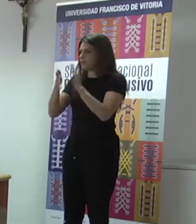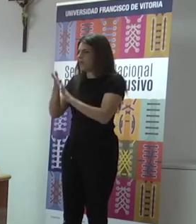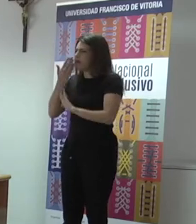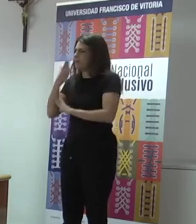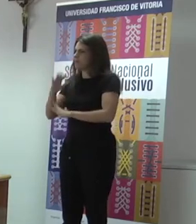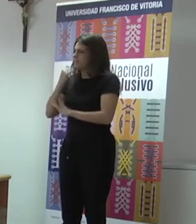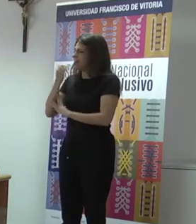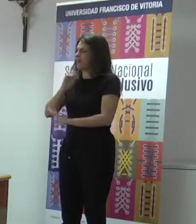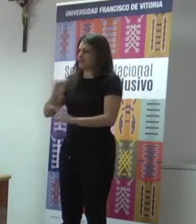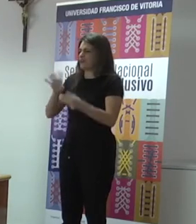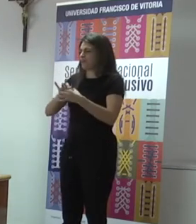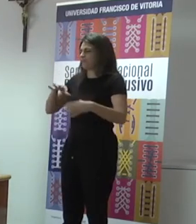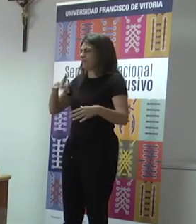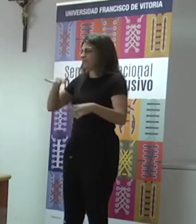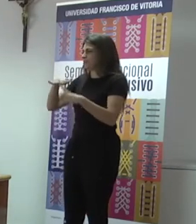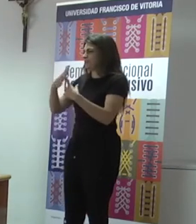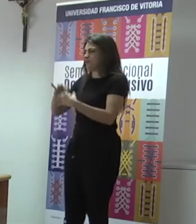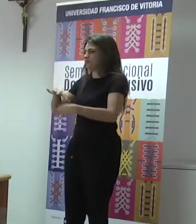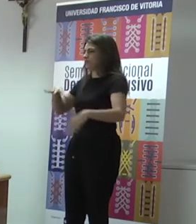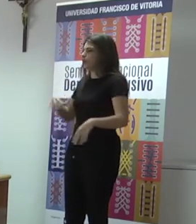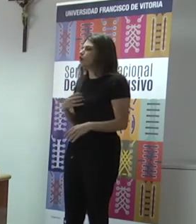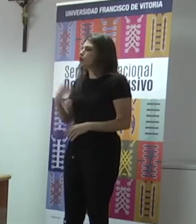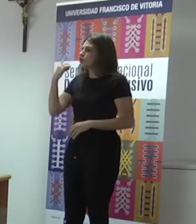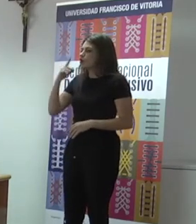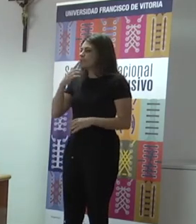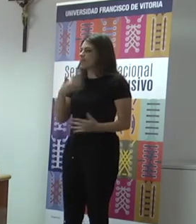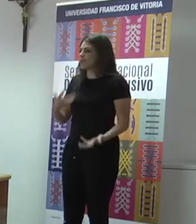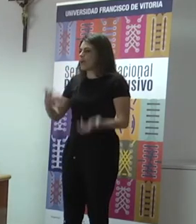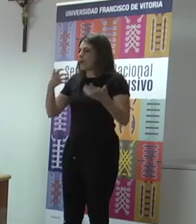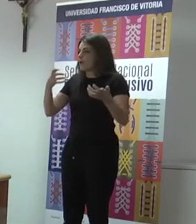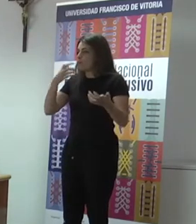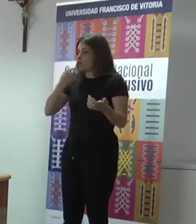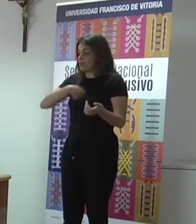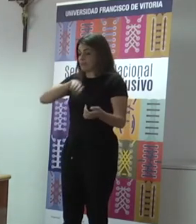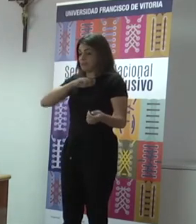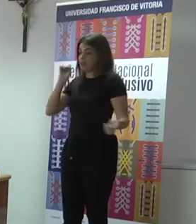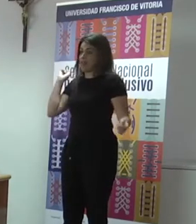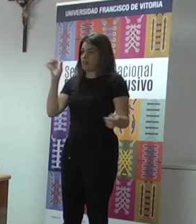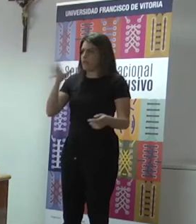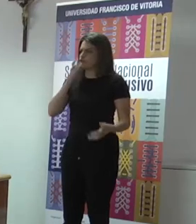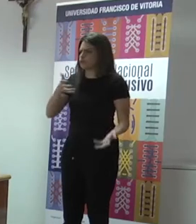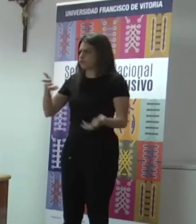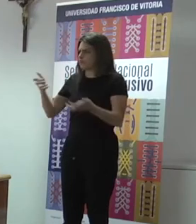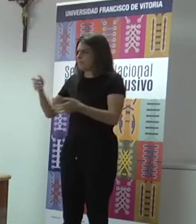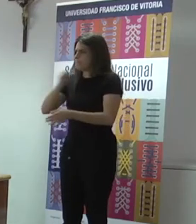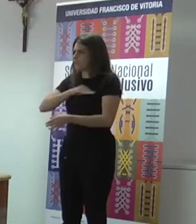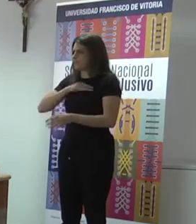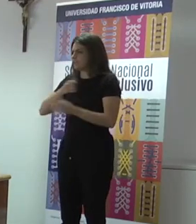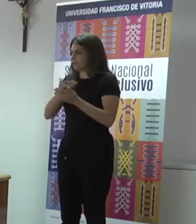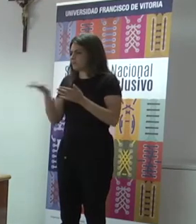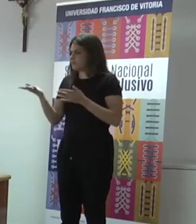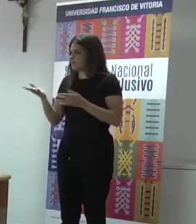bueno, simplemente he sido unas cuantas veces campeón de España en lanzamientos y demás. Y a lo